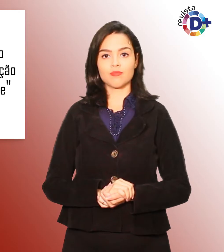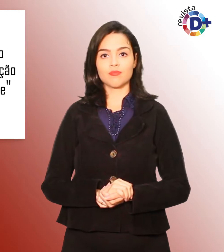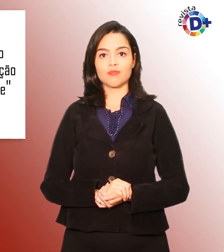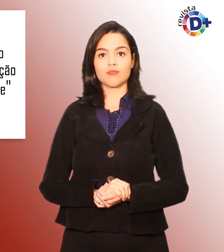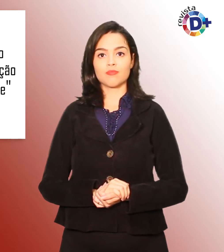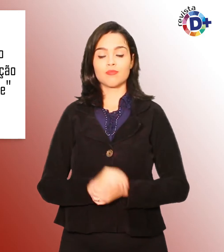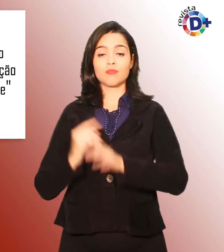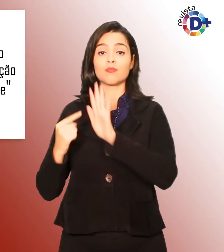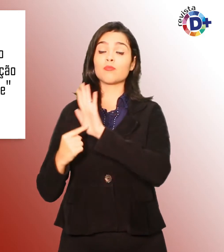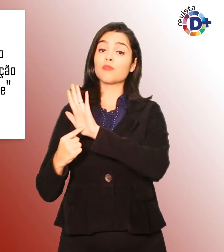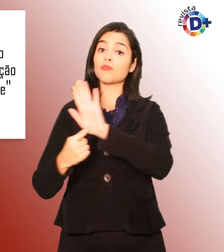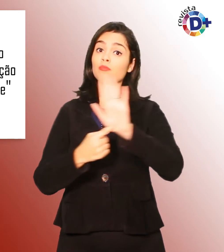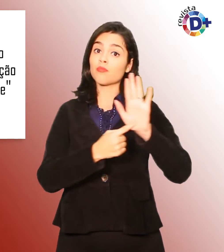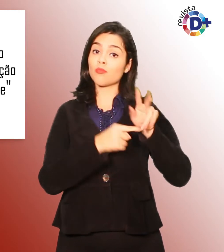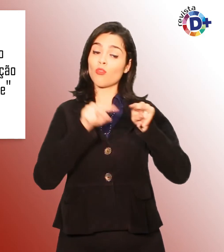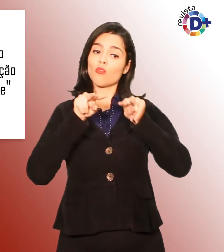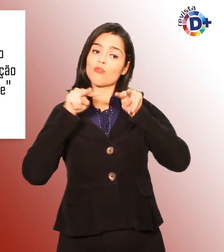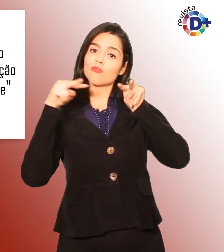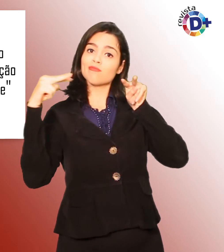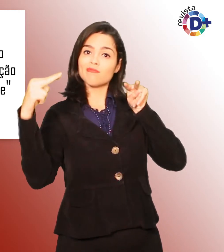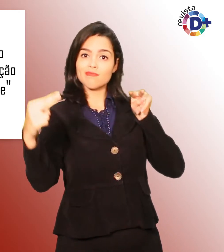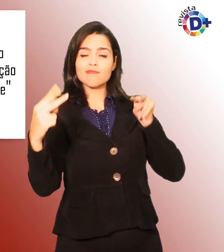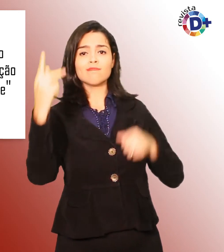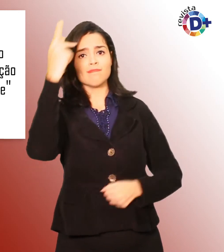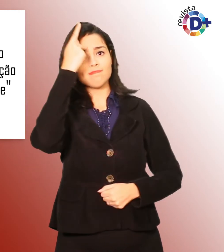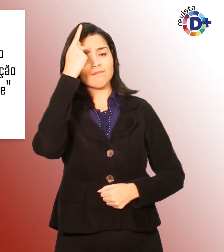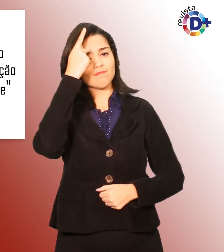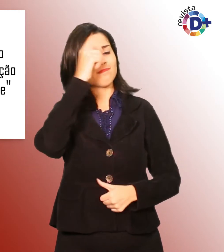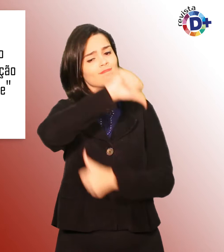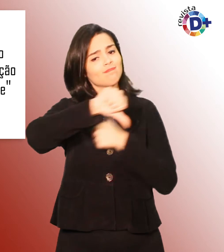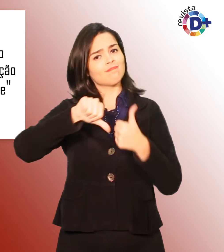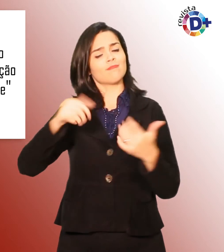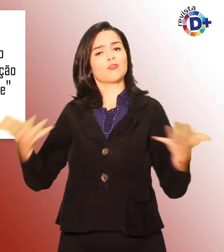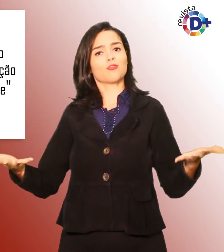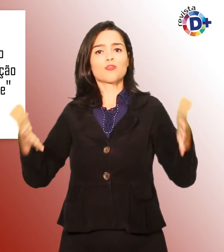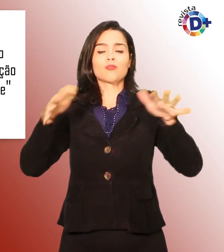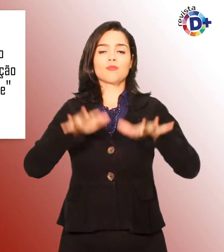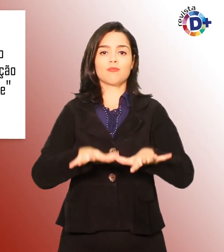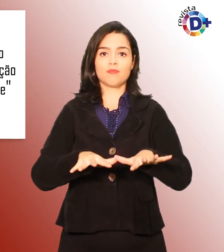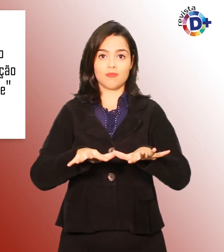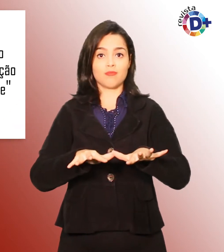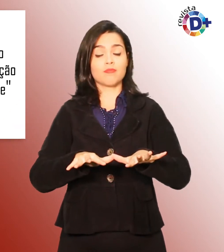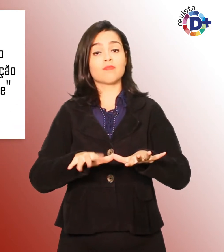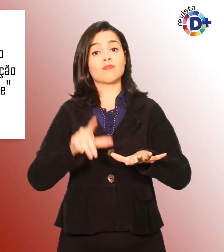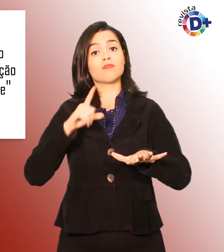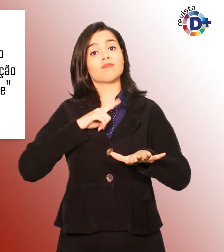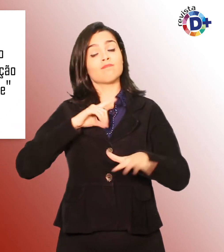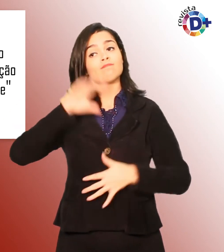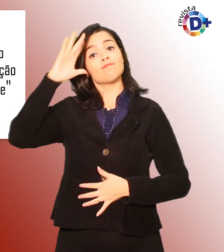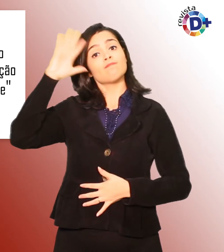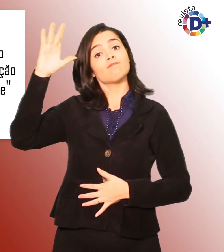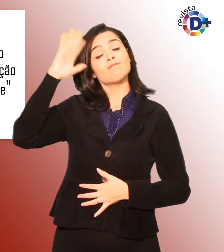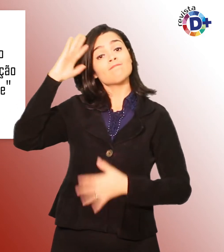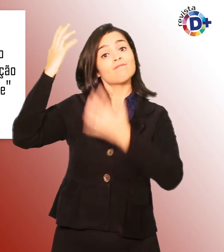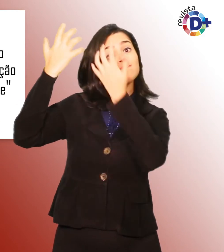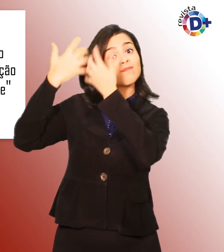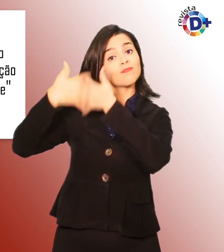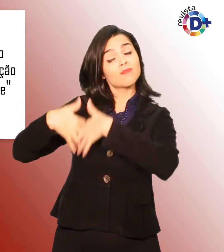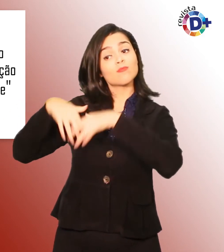mostra olhares de uma são paulo inclusiva traz reflexões sobre a relação da pessoa com